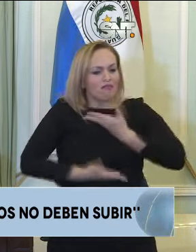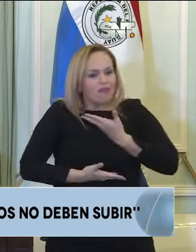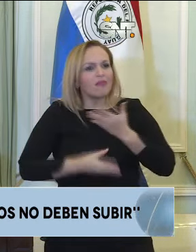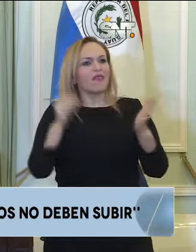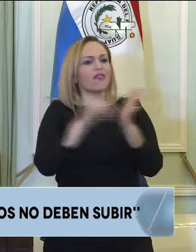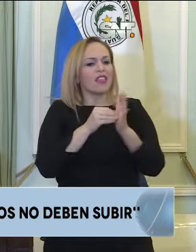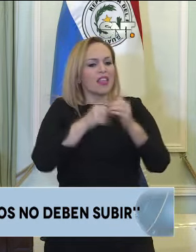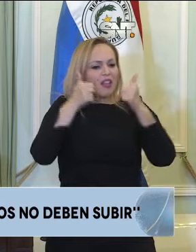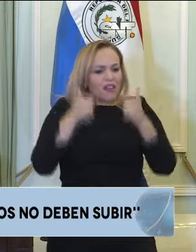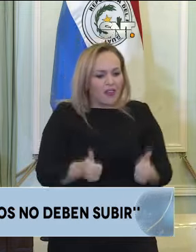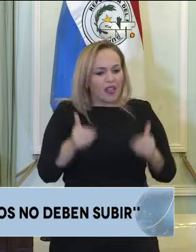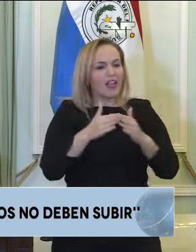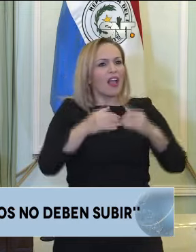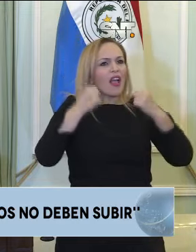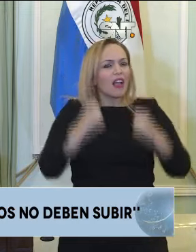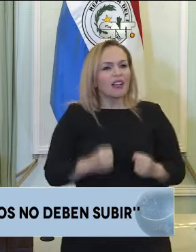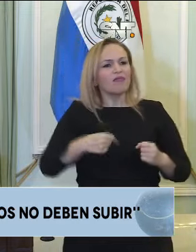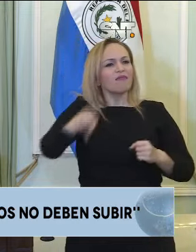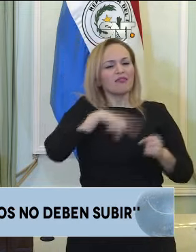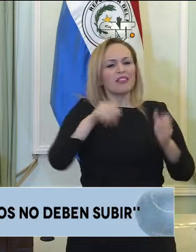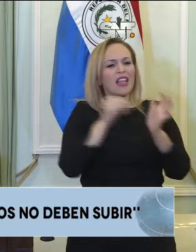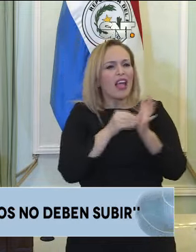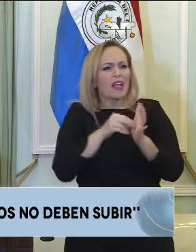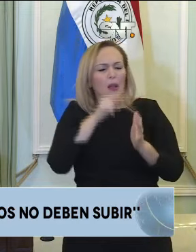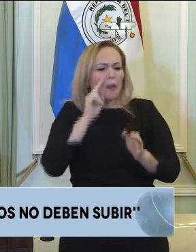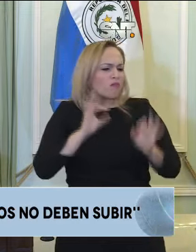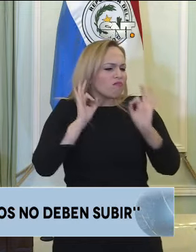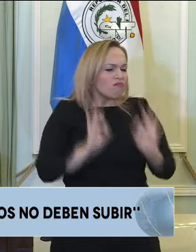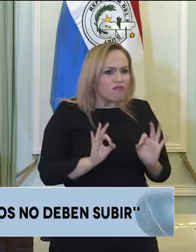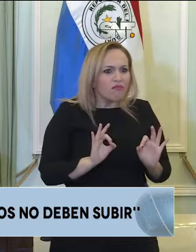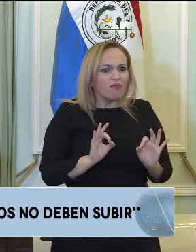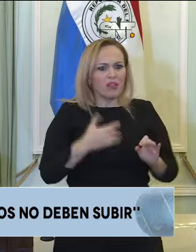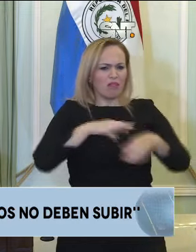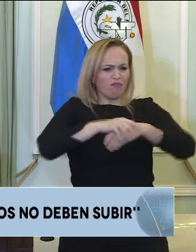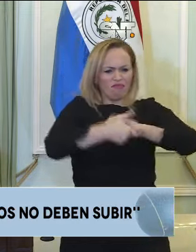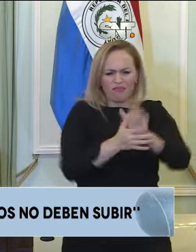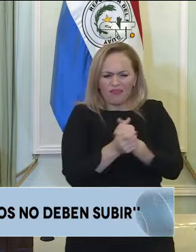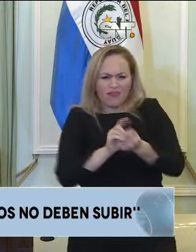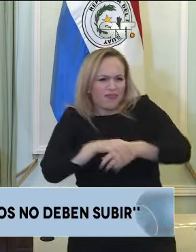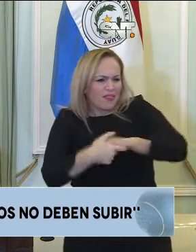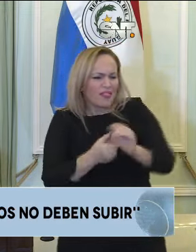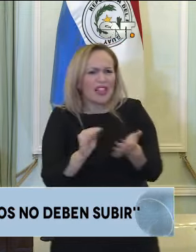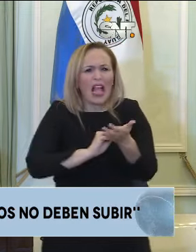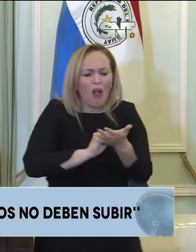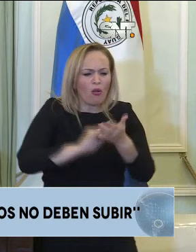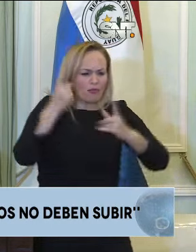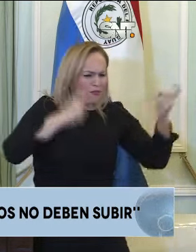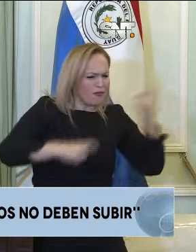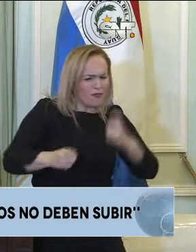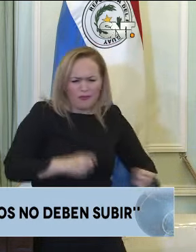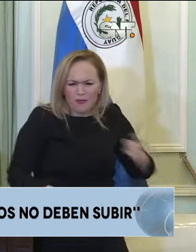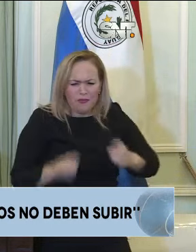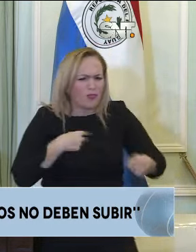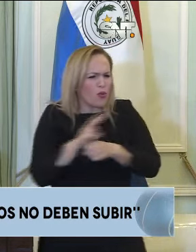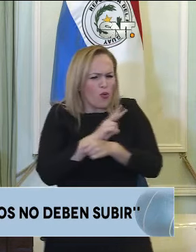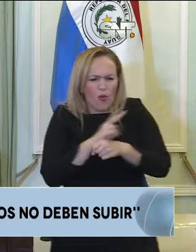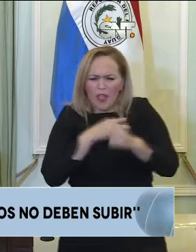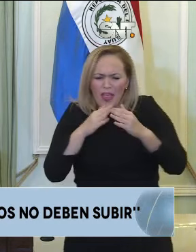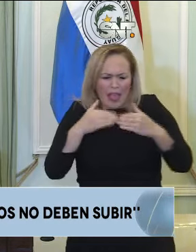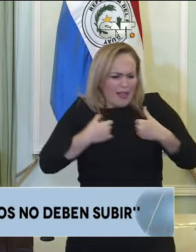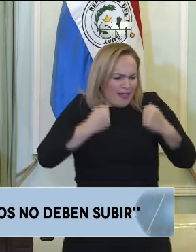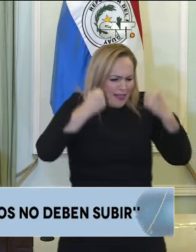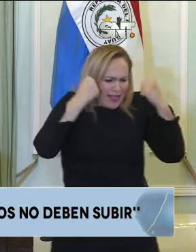ponemos encima alcohol, vamos a solucionar este tema y